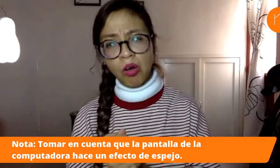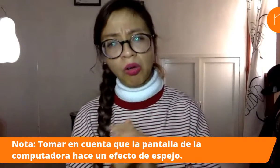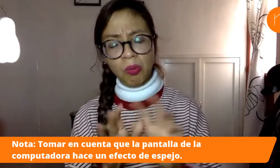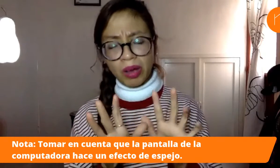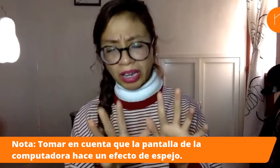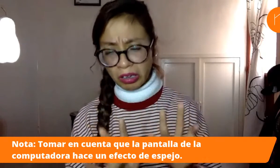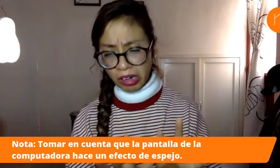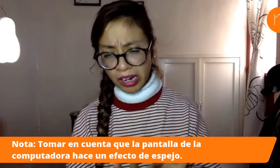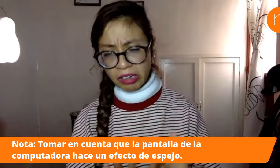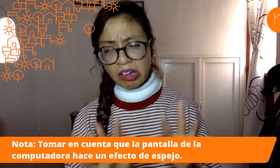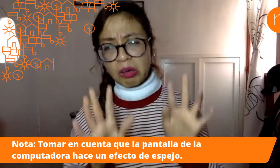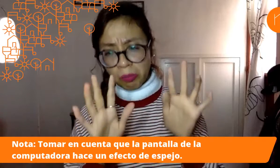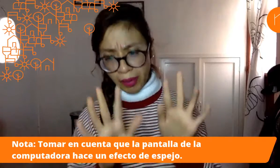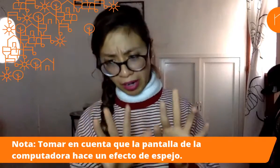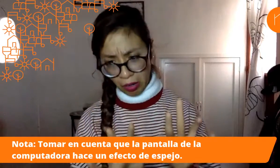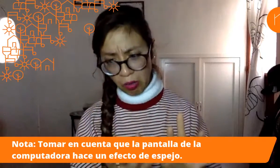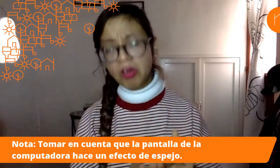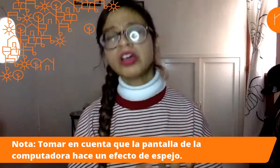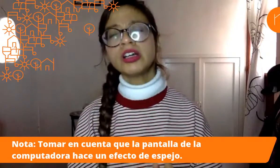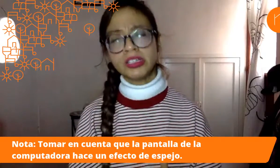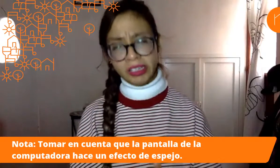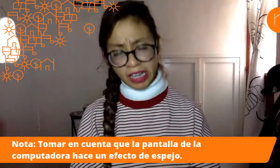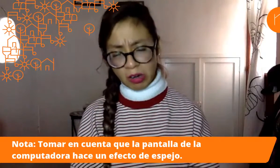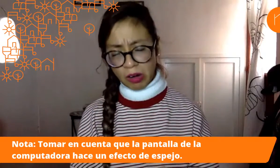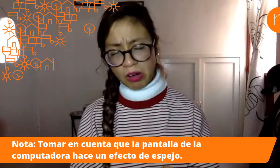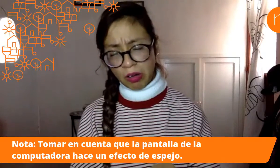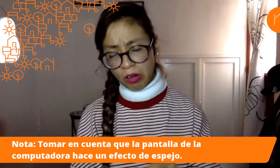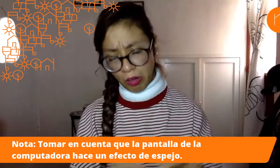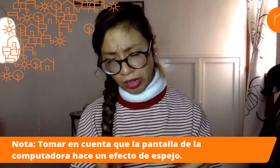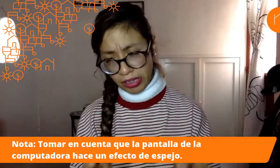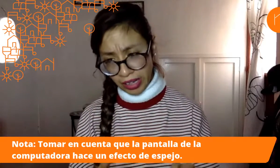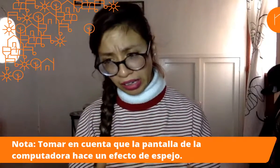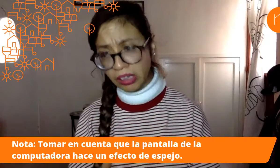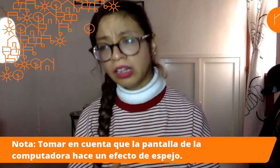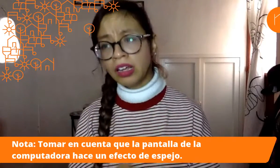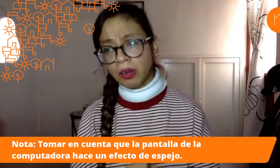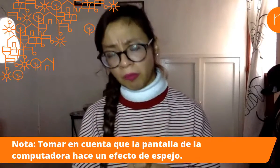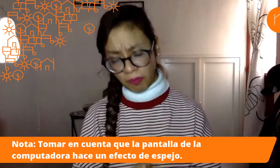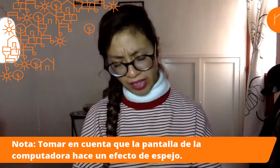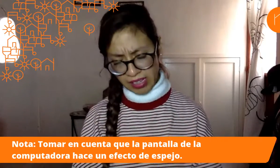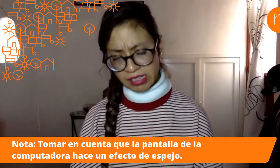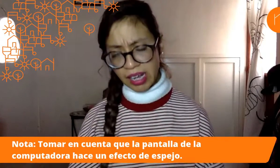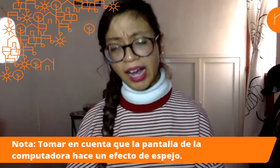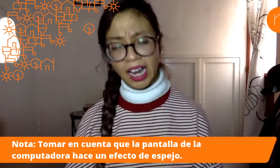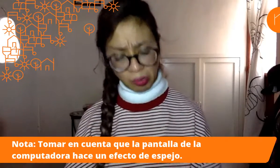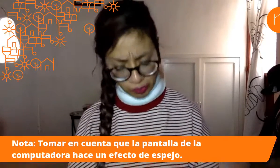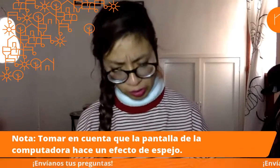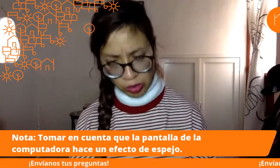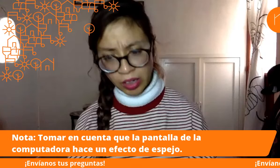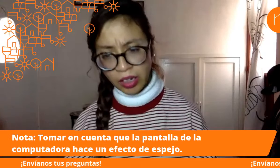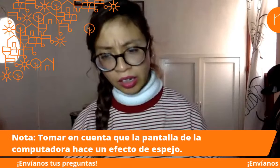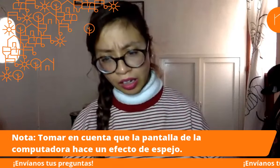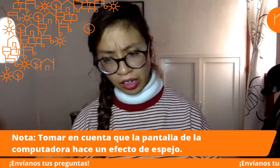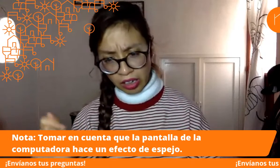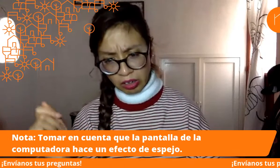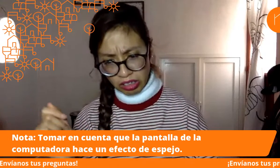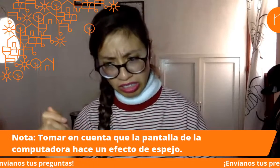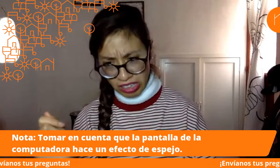un poquito lento, pero sí lo entienden mis alumnos.